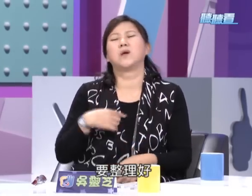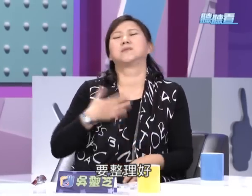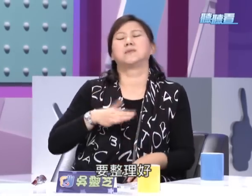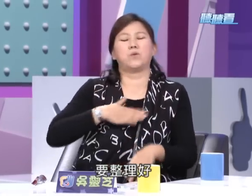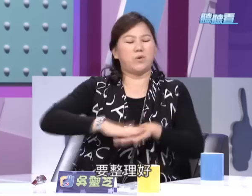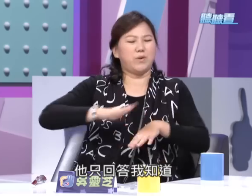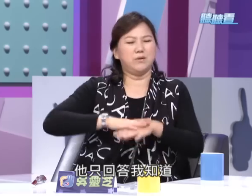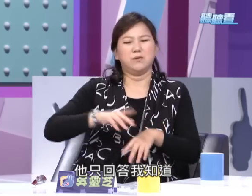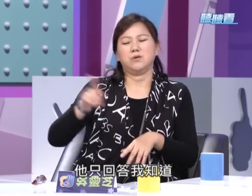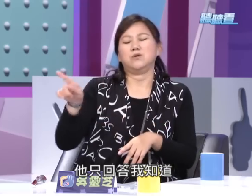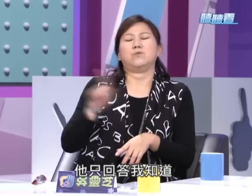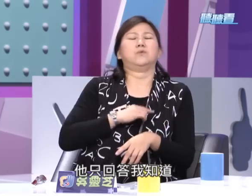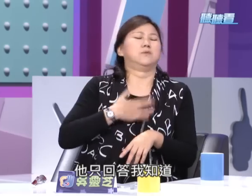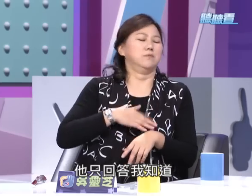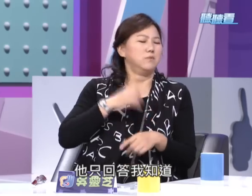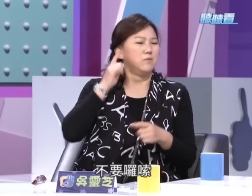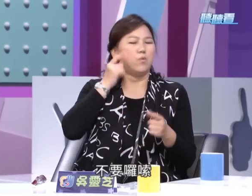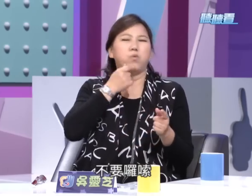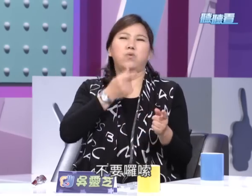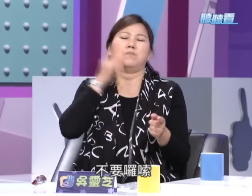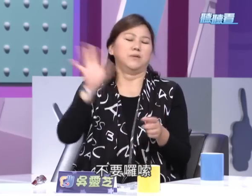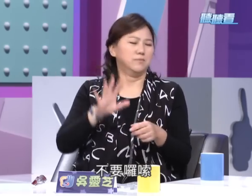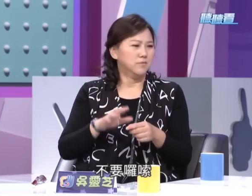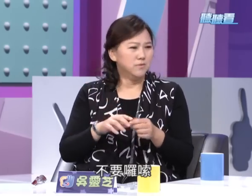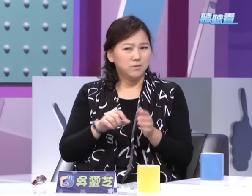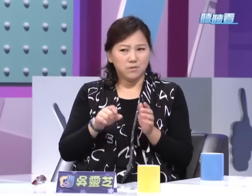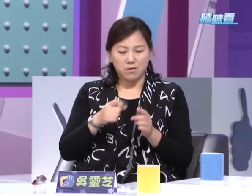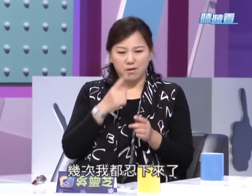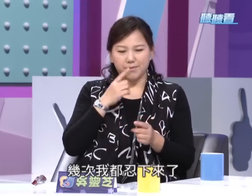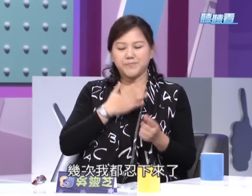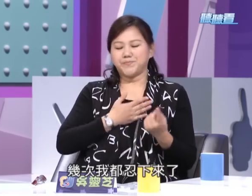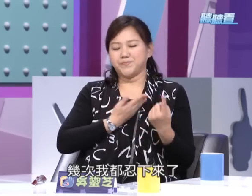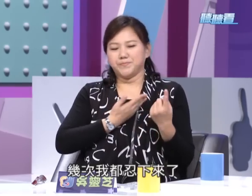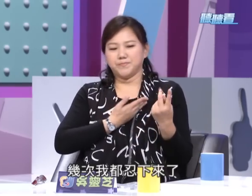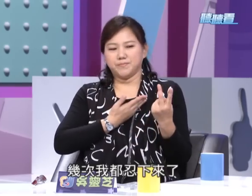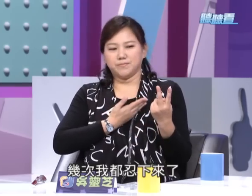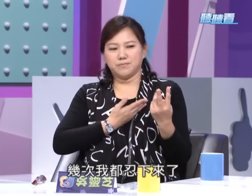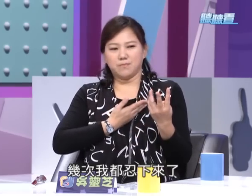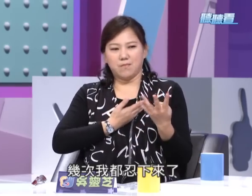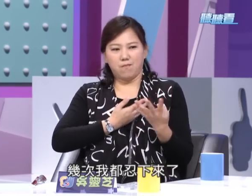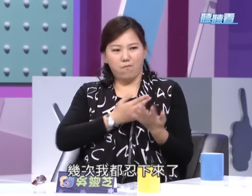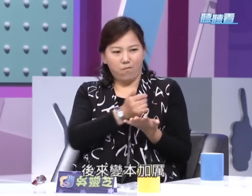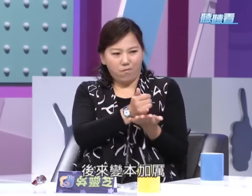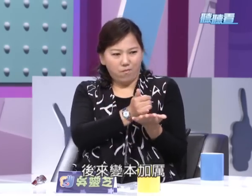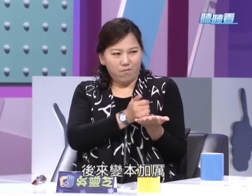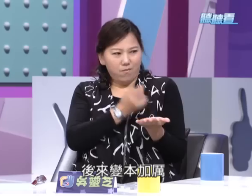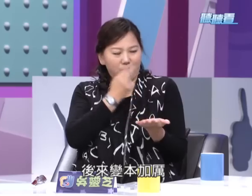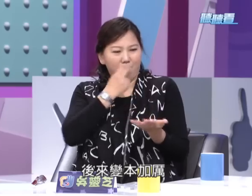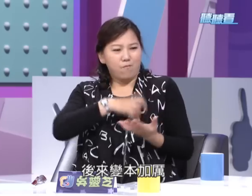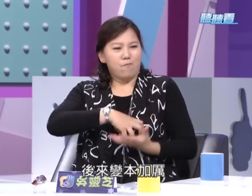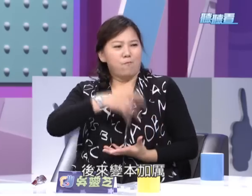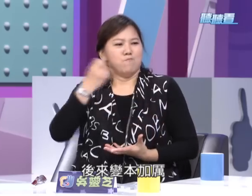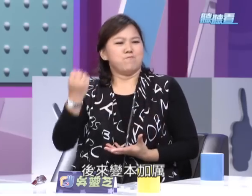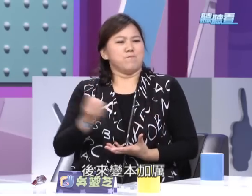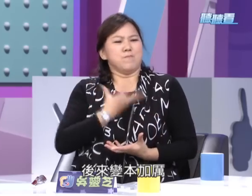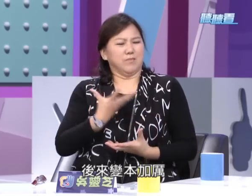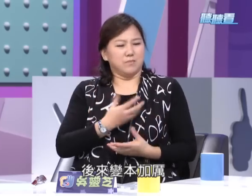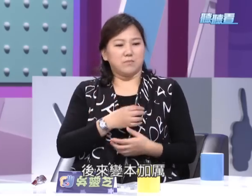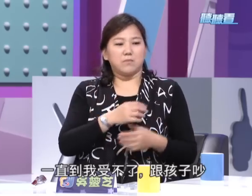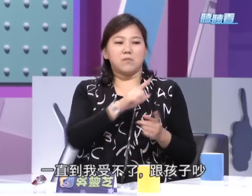好，他只回答我知道，不要啰嗦。哎呀，几次呢我都忍下来了，后来呀变本加厉，一直到